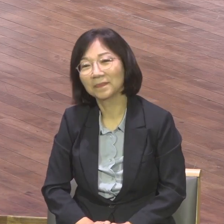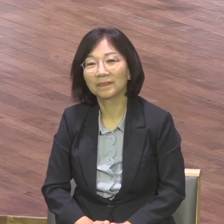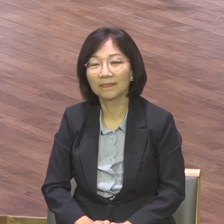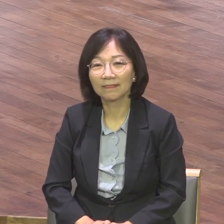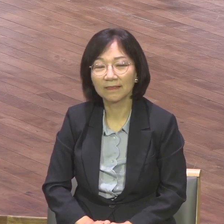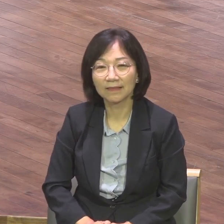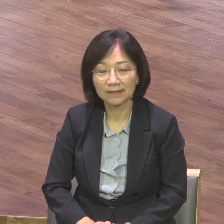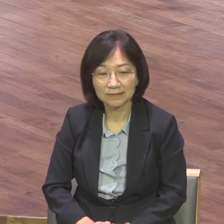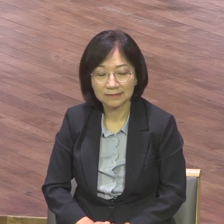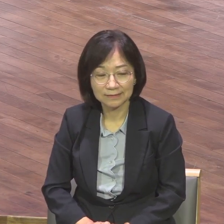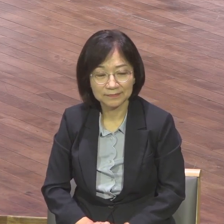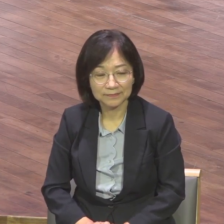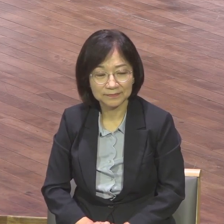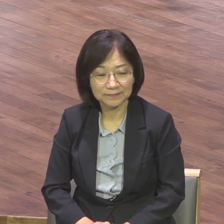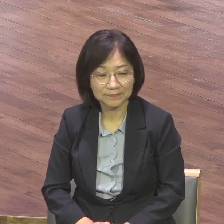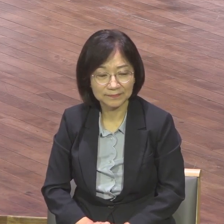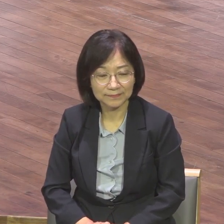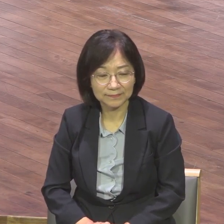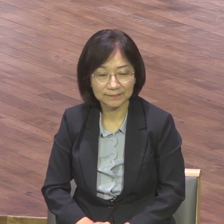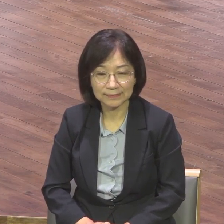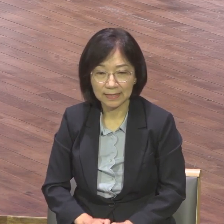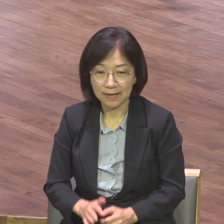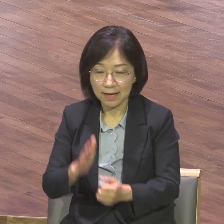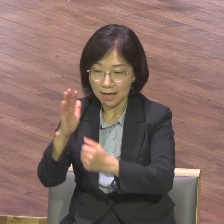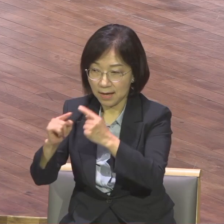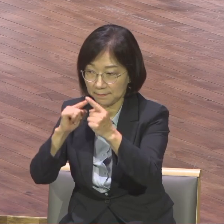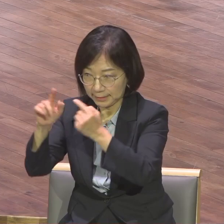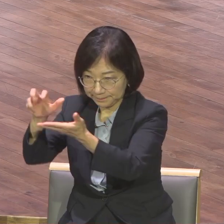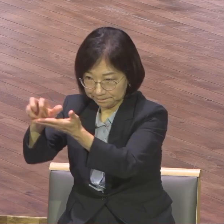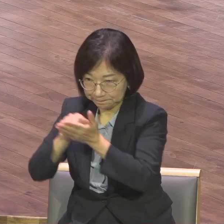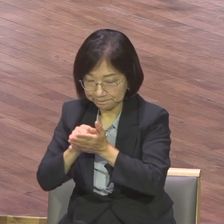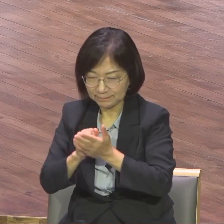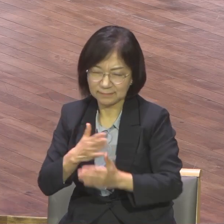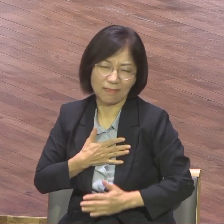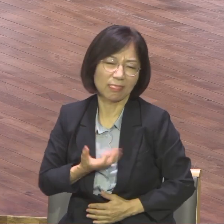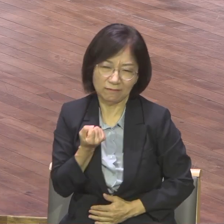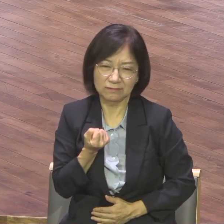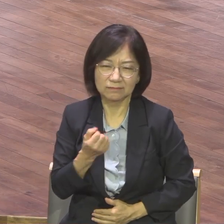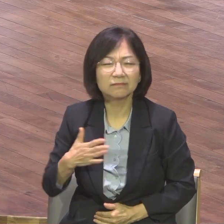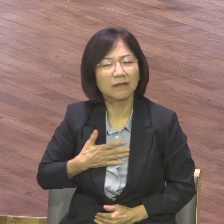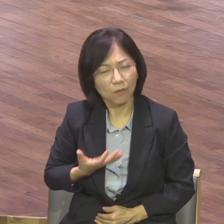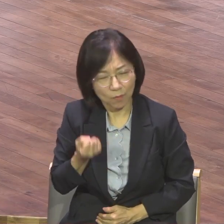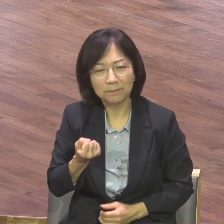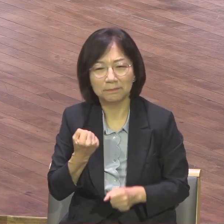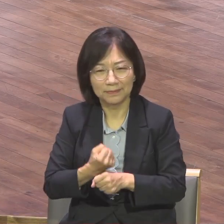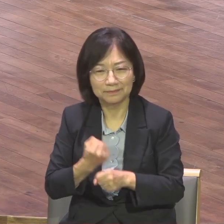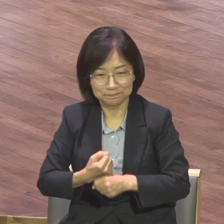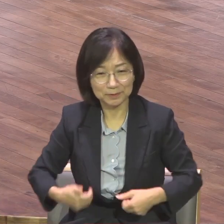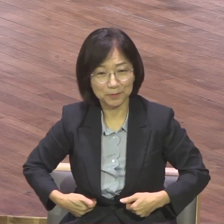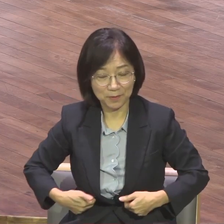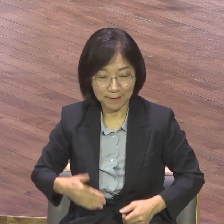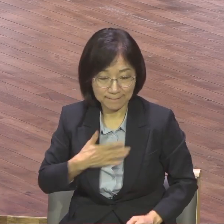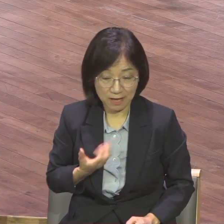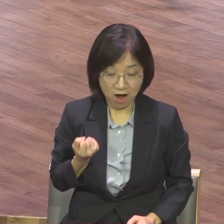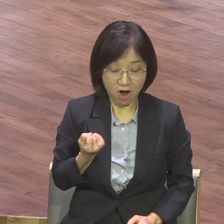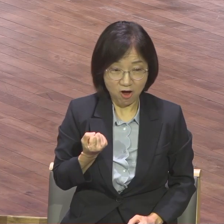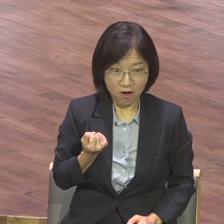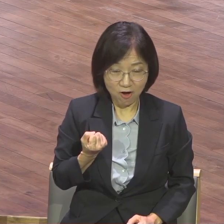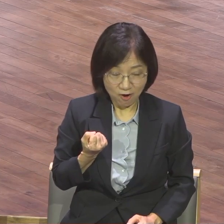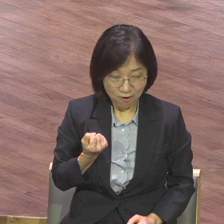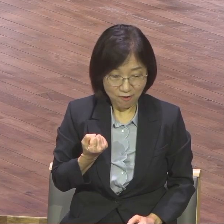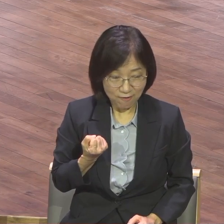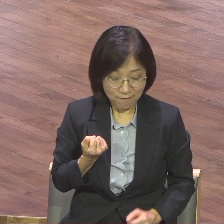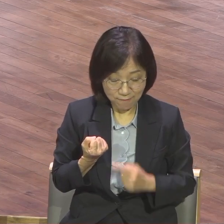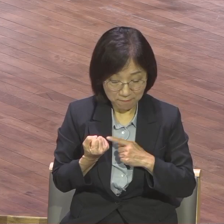그래서 이렇게 개인화 말씀을 내 개인화 만들어간 이렇게 말씀이 개인화되면 다양한